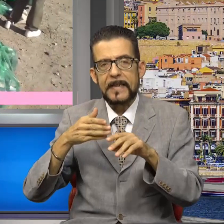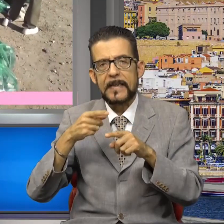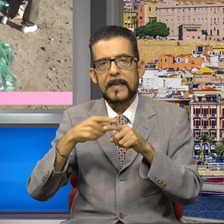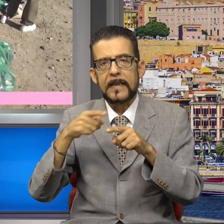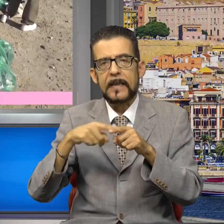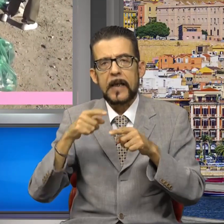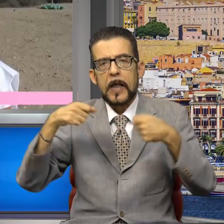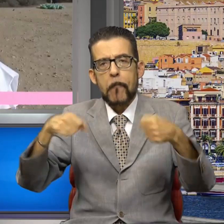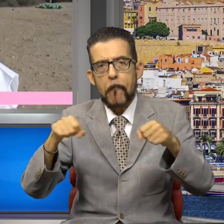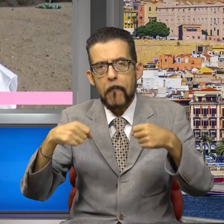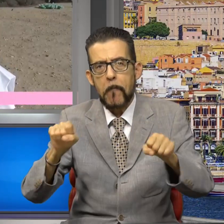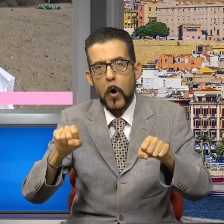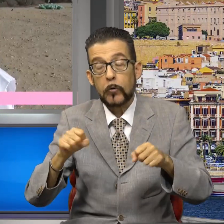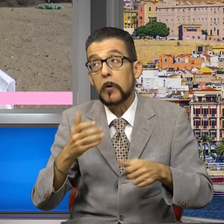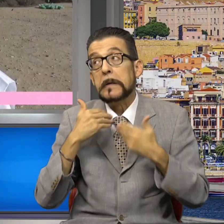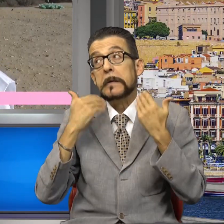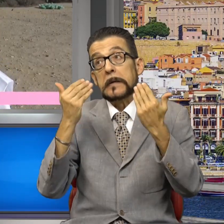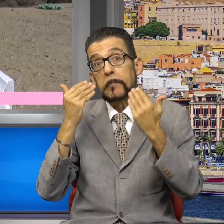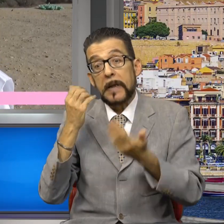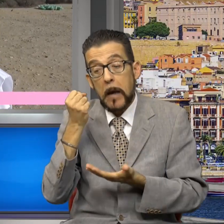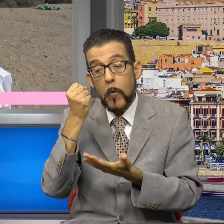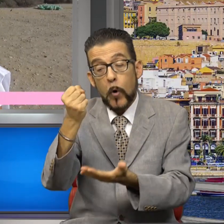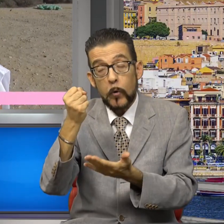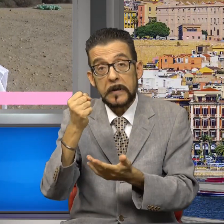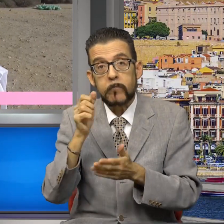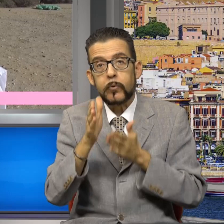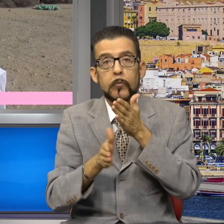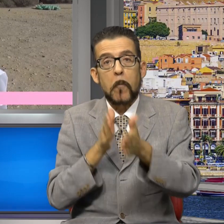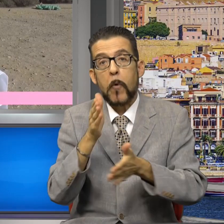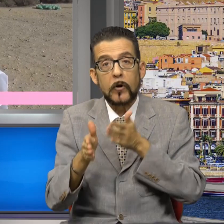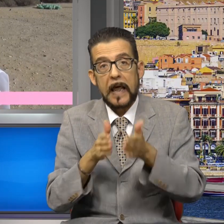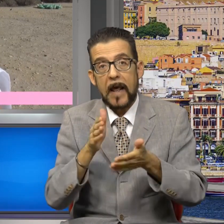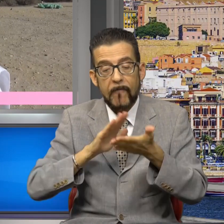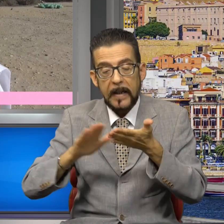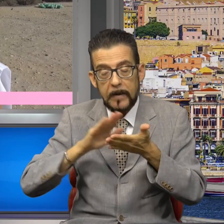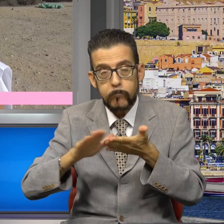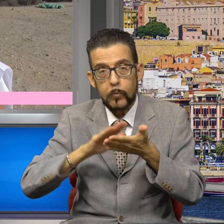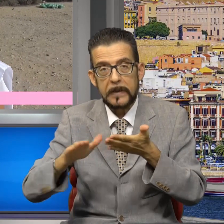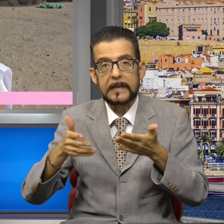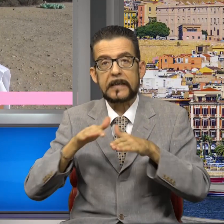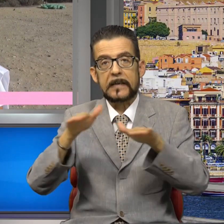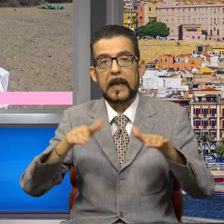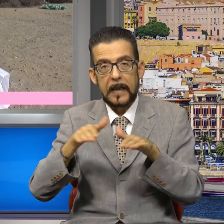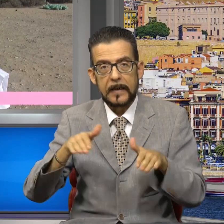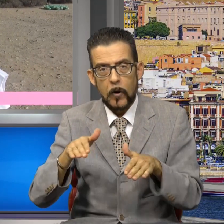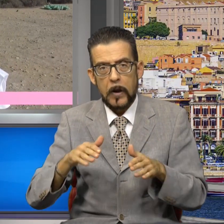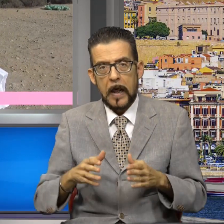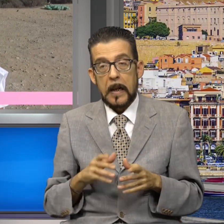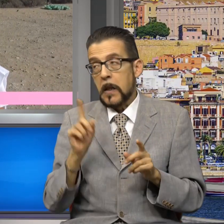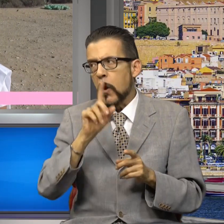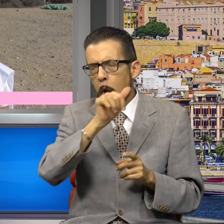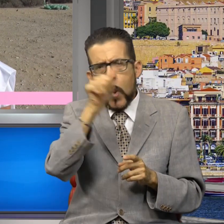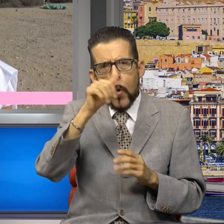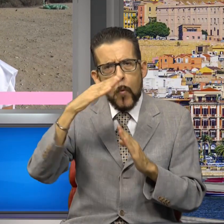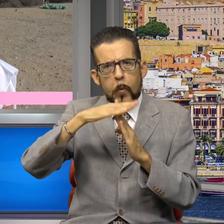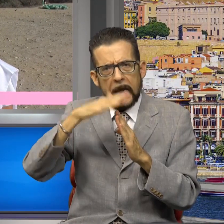possa servire a comunque portare avanti la pulizia dei litorali e la pulizia di Cagliari. Non sarà l'unica tappa oggi,